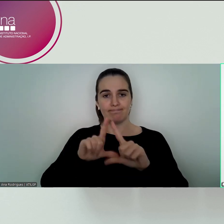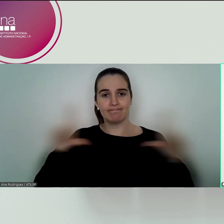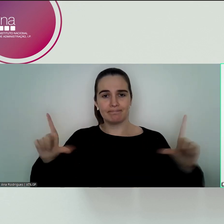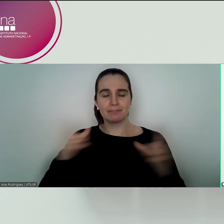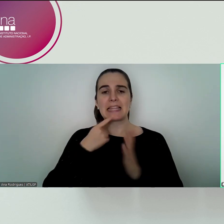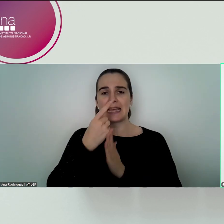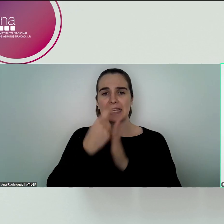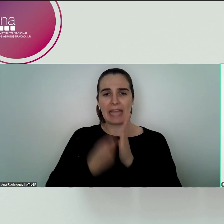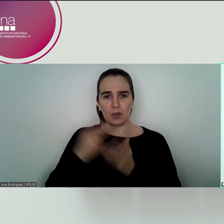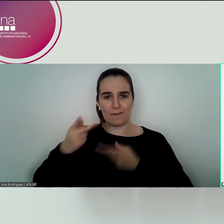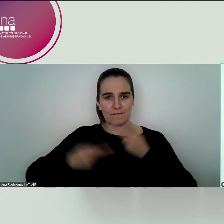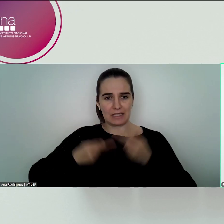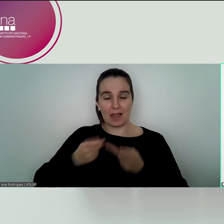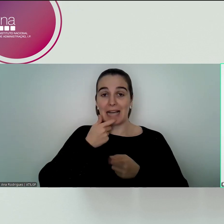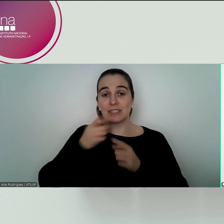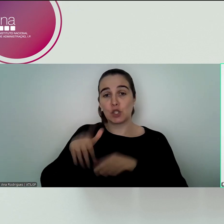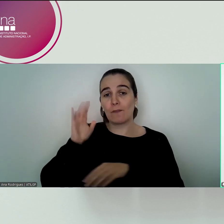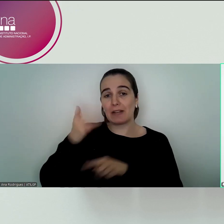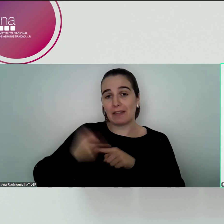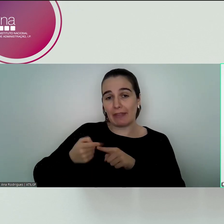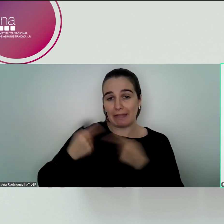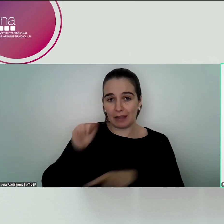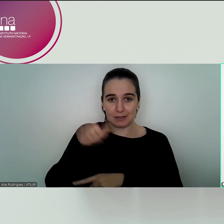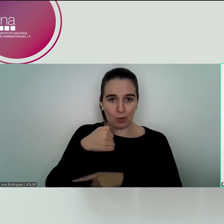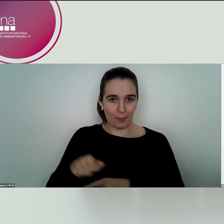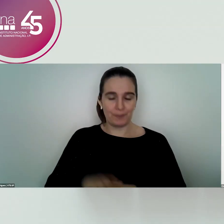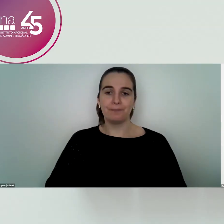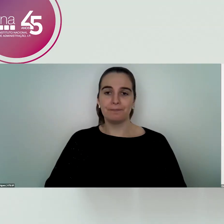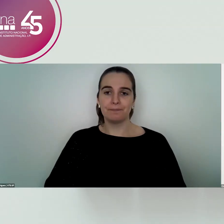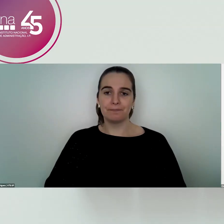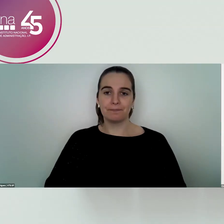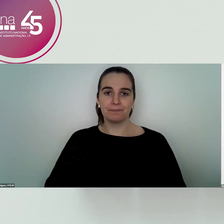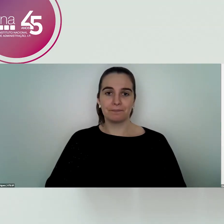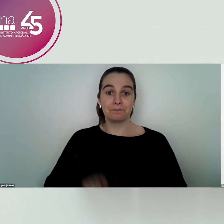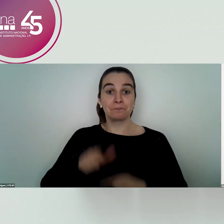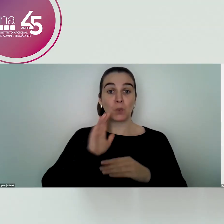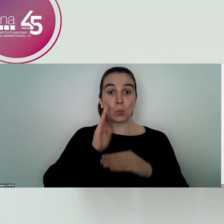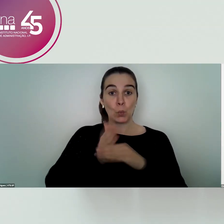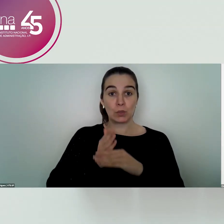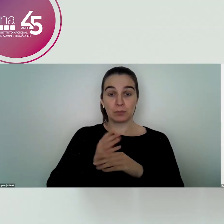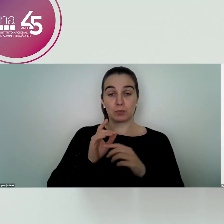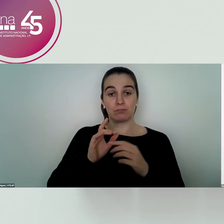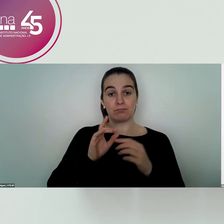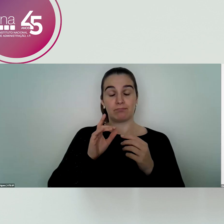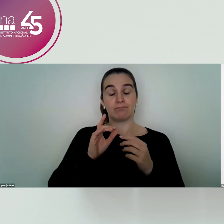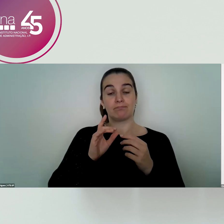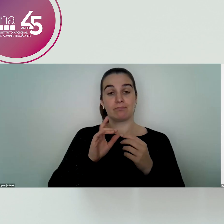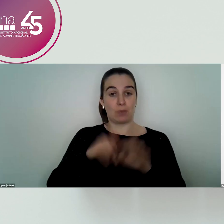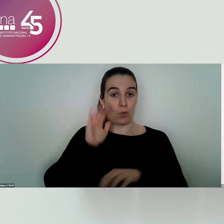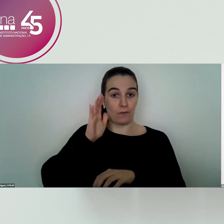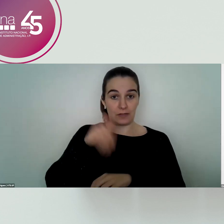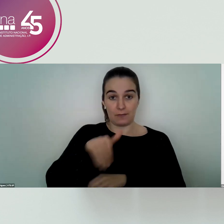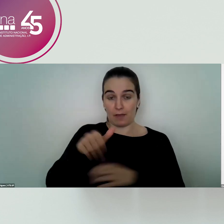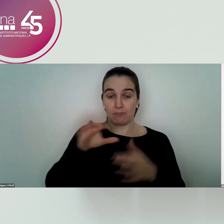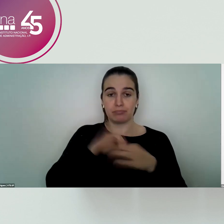de avaliação do interesse desta conferência. O último webinar deste ciclo sobre princípios gerais